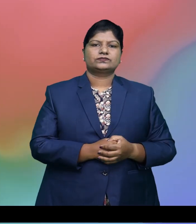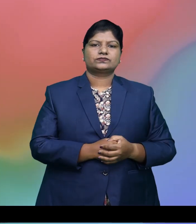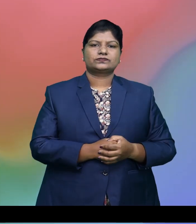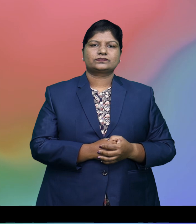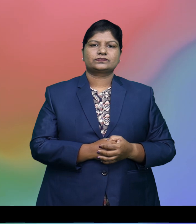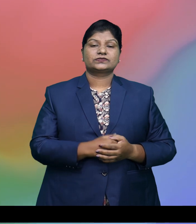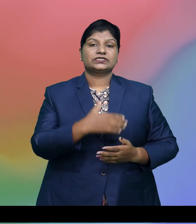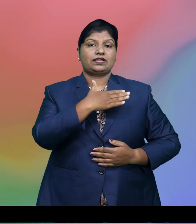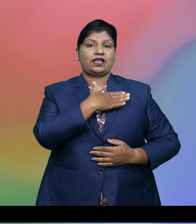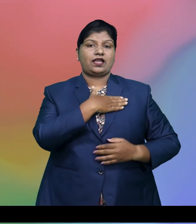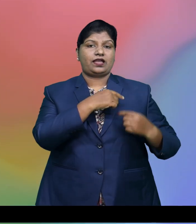గుండె చప్పుడు,